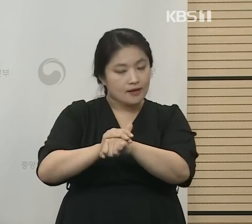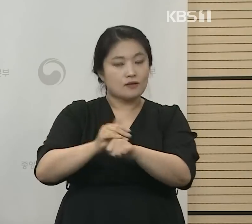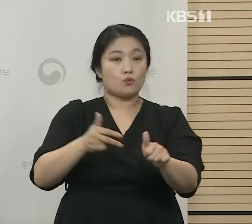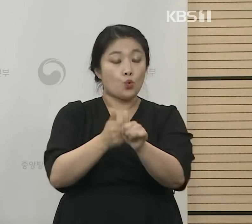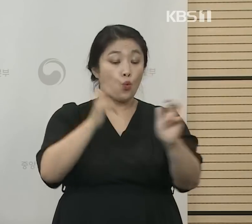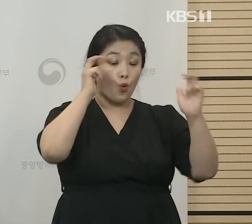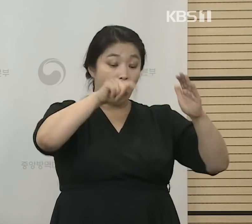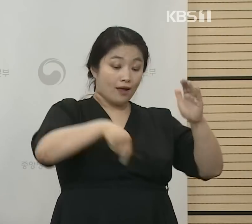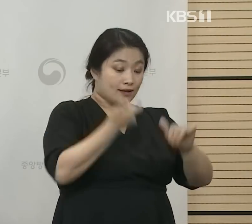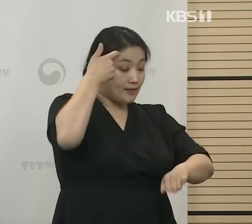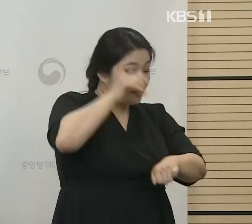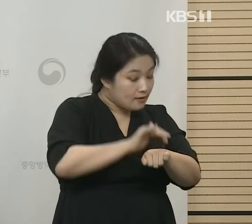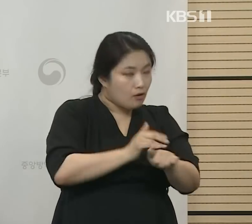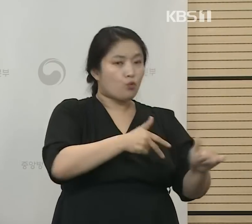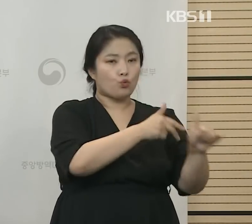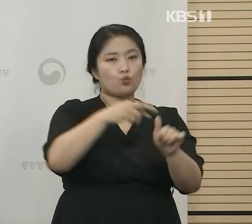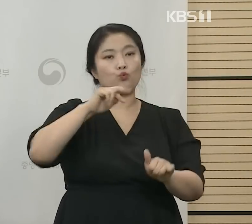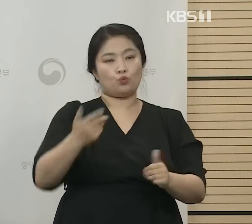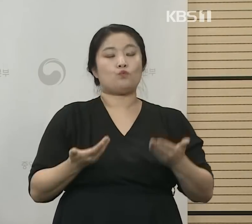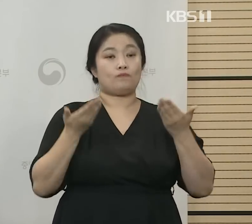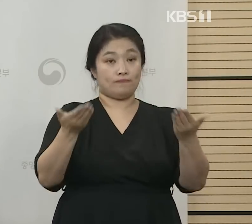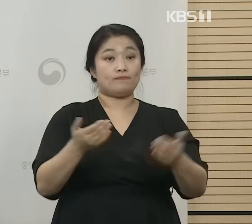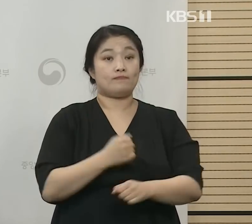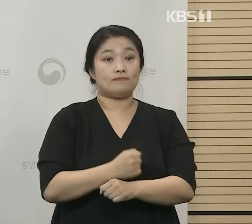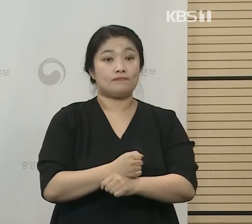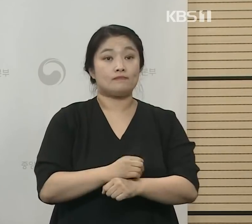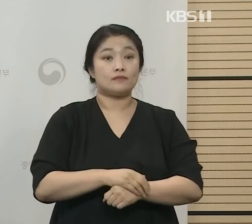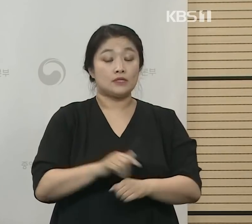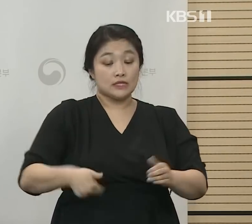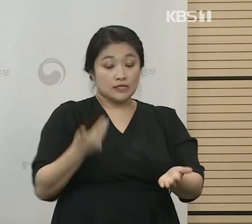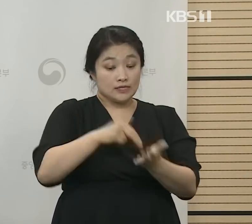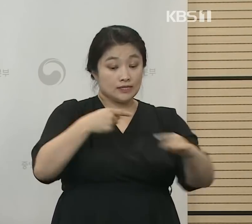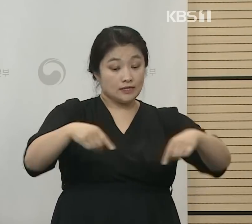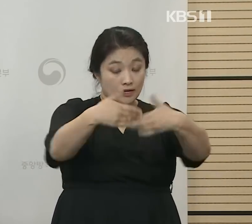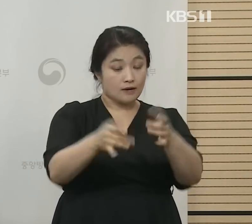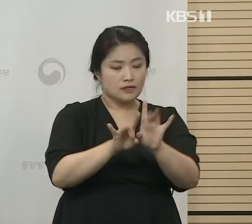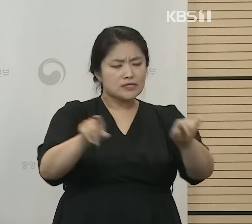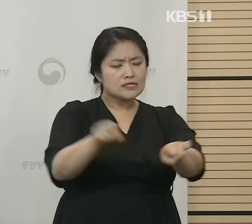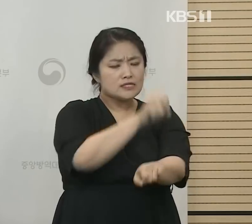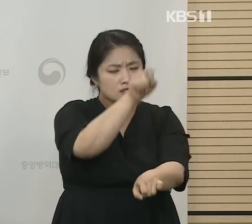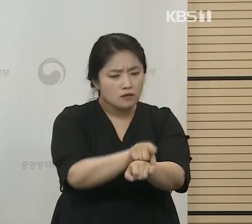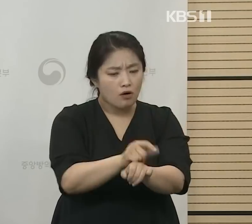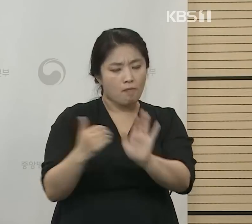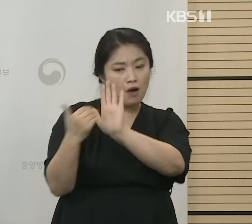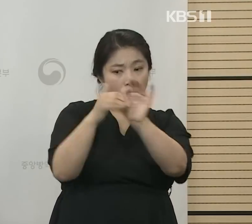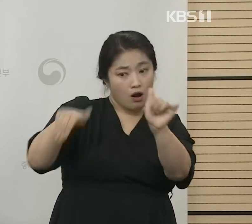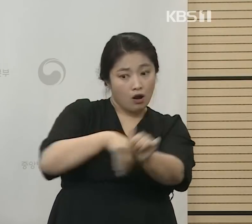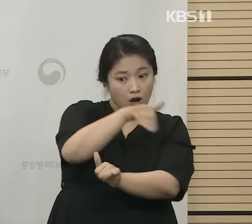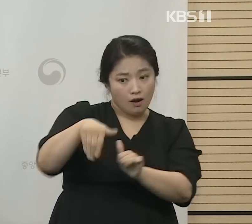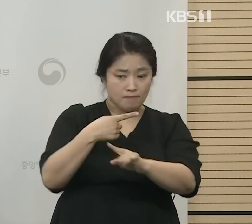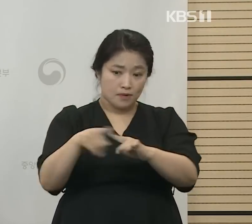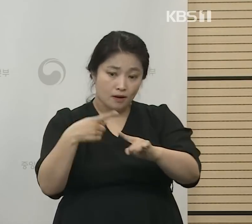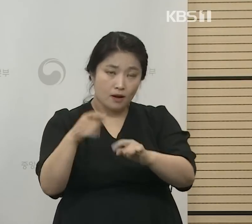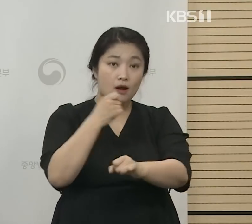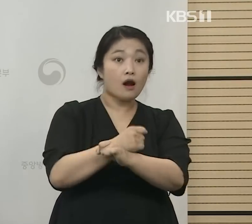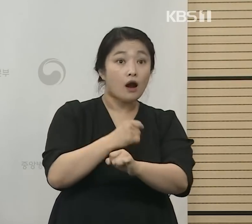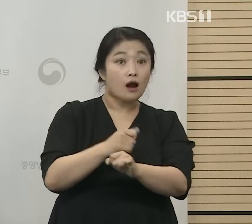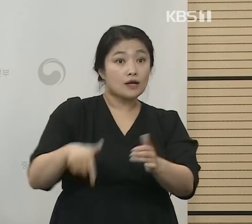사업체 접종, 자체 접종을 실시합니다. 지자체별 특성 및 방역 상황을